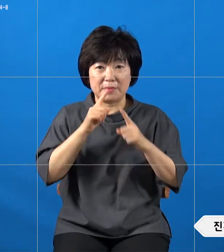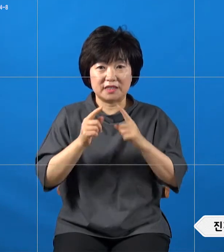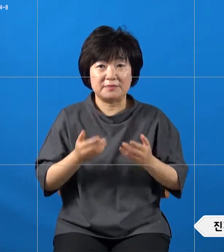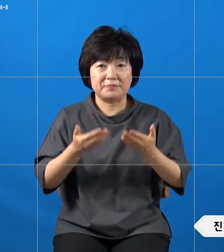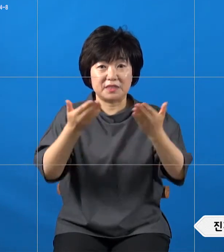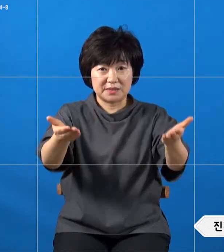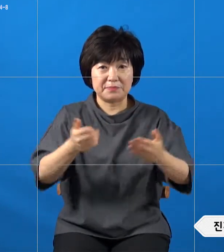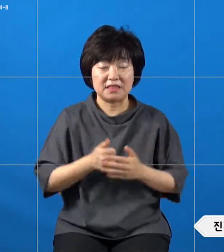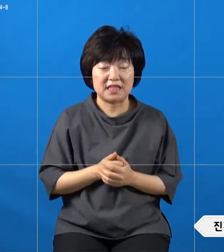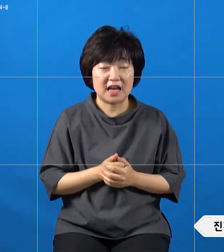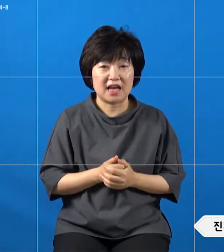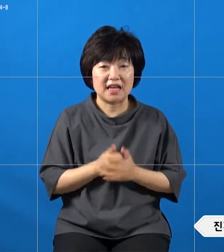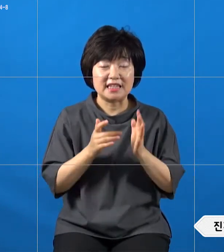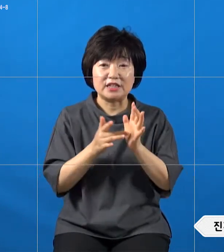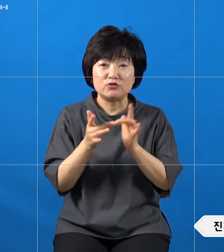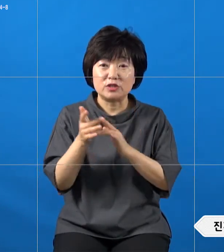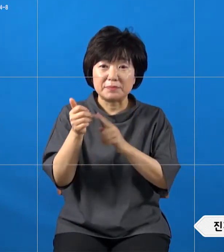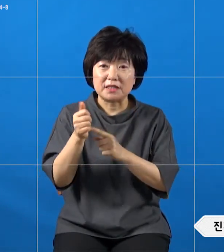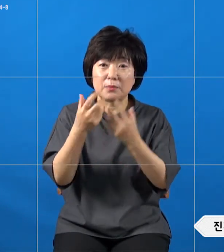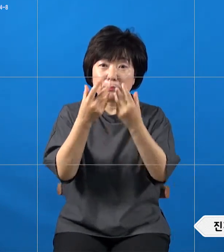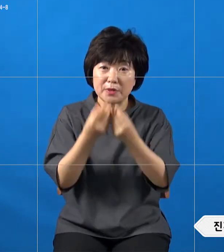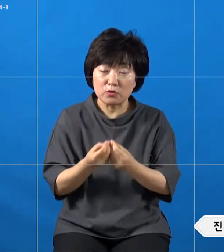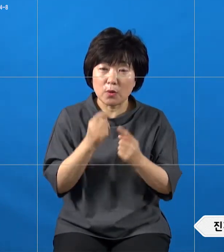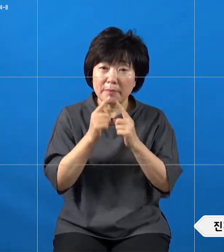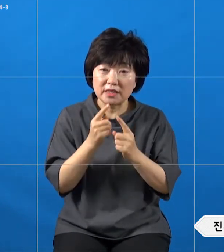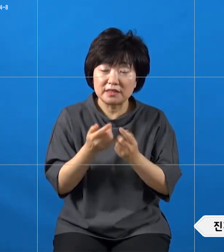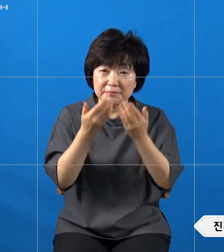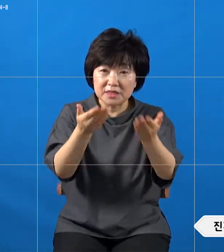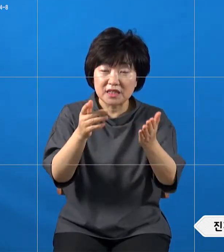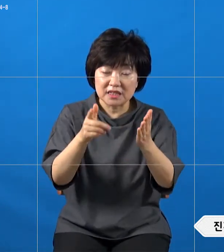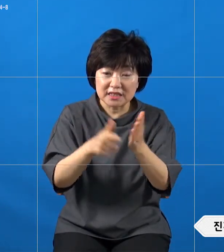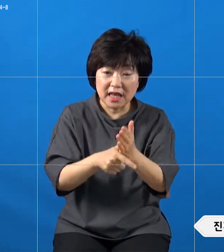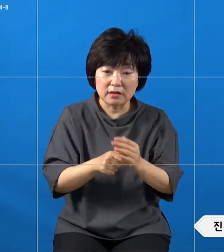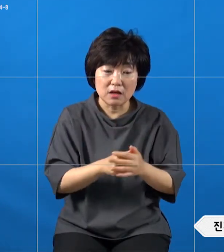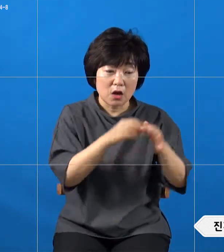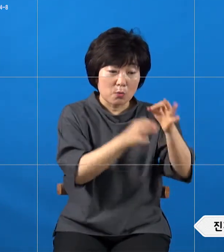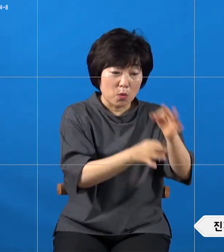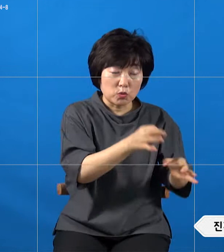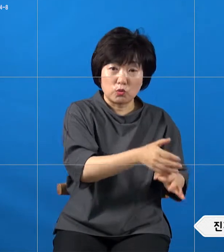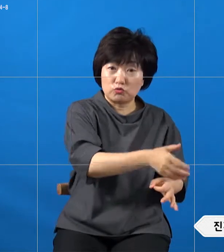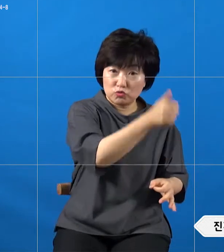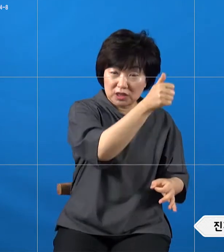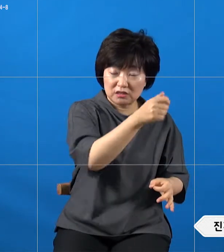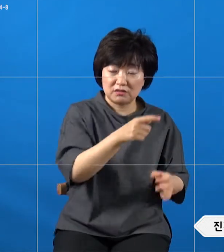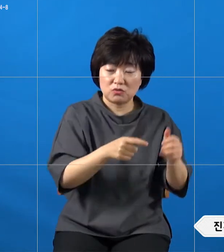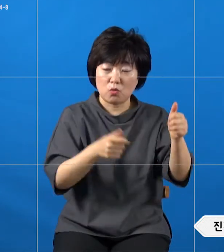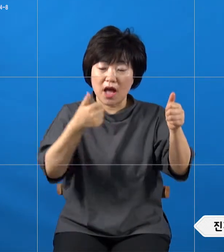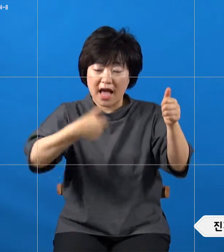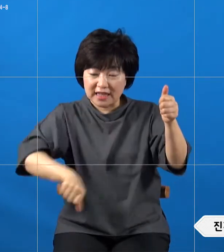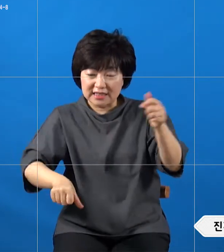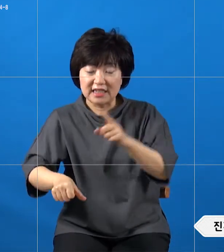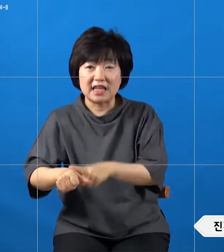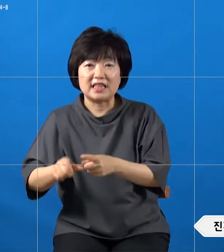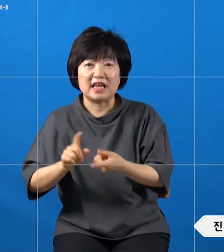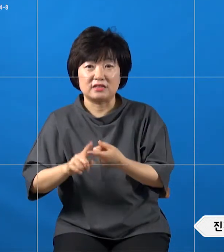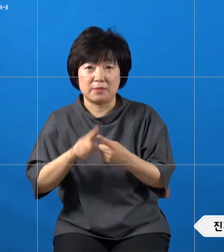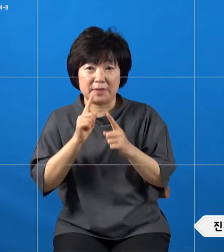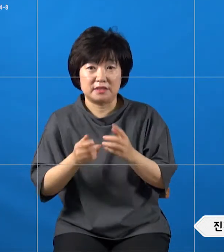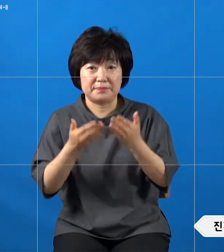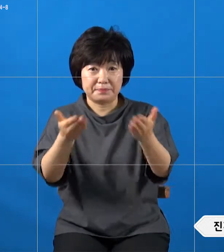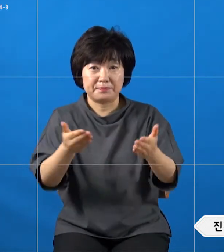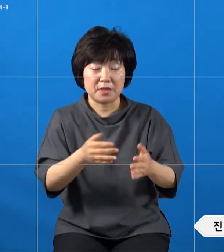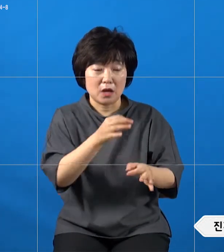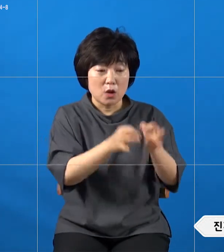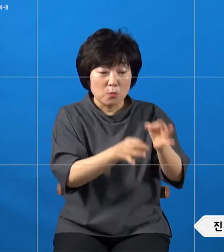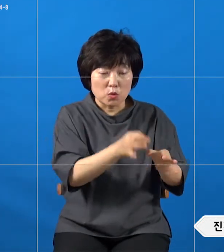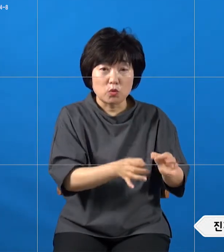것을 봅니다. 주님께서 비유로 말씀하실 때 포도원 주인과 그 아들의 비유를